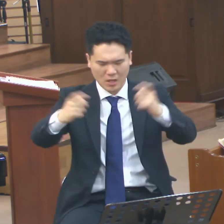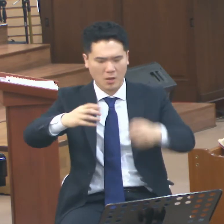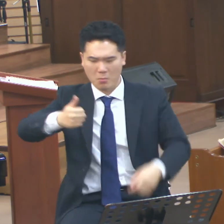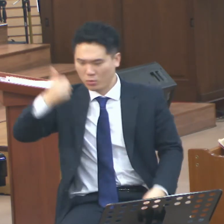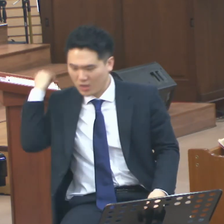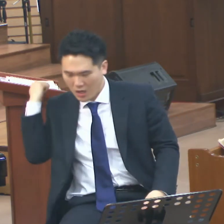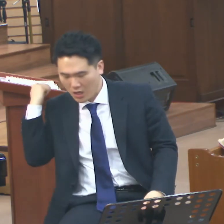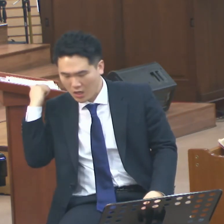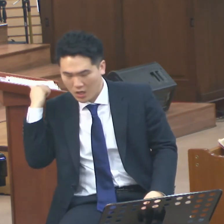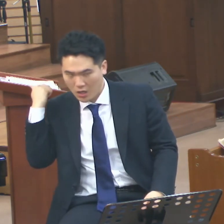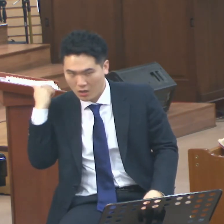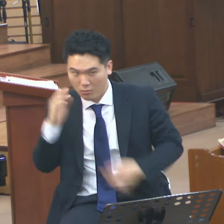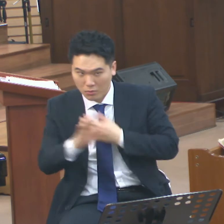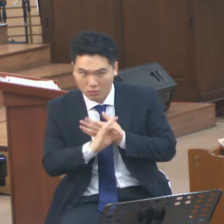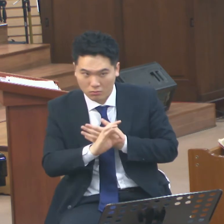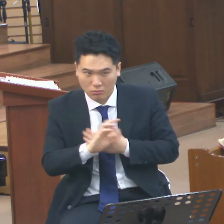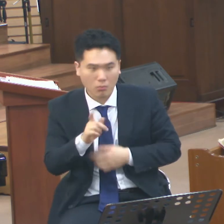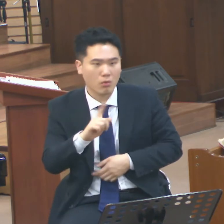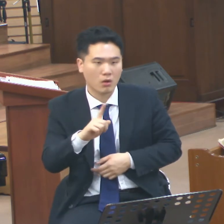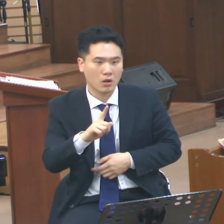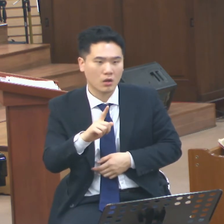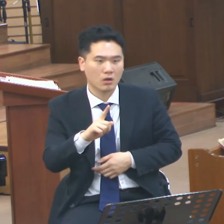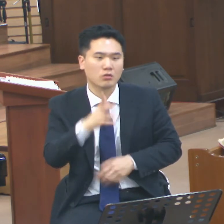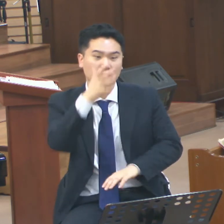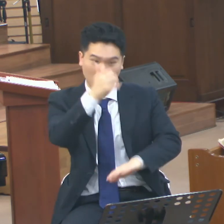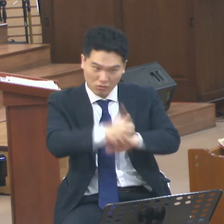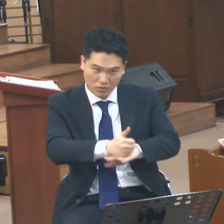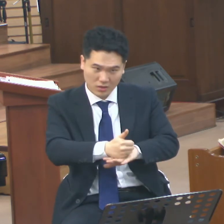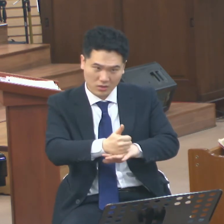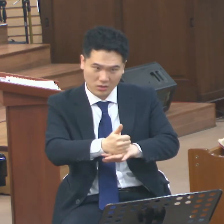사람이 서로 갈라서야 되는 경우가 많아요.